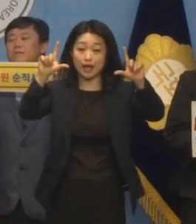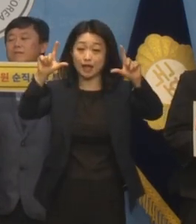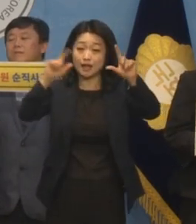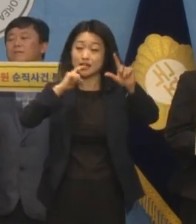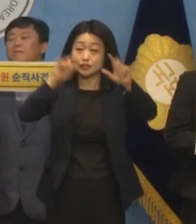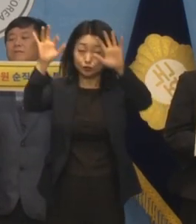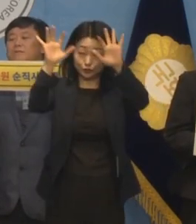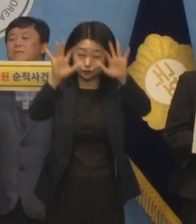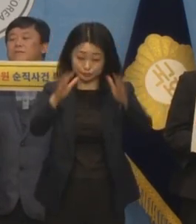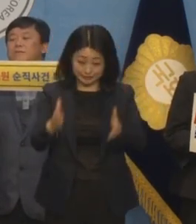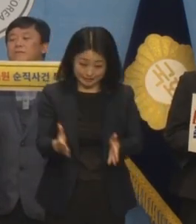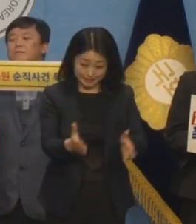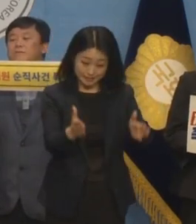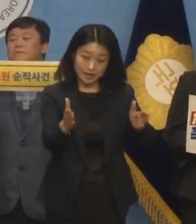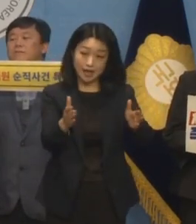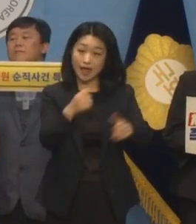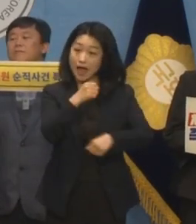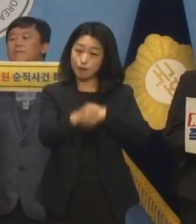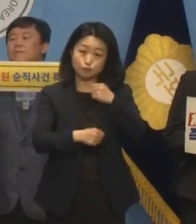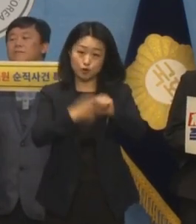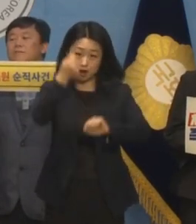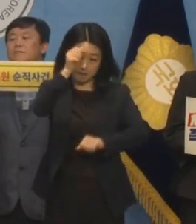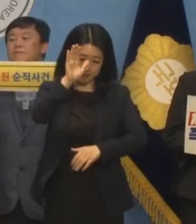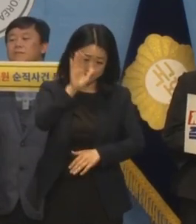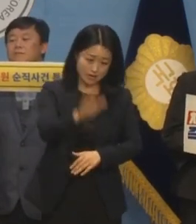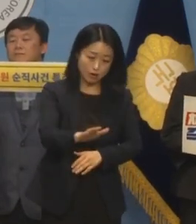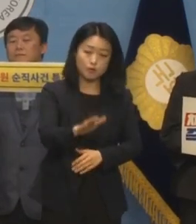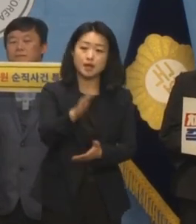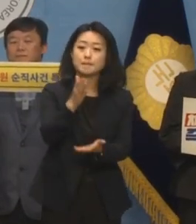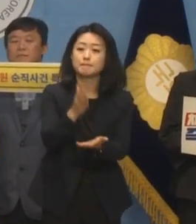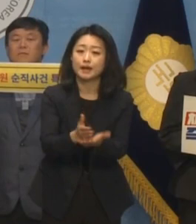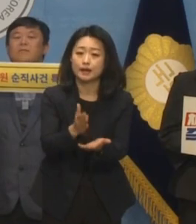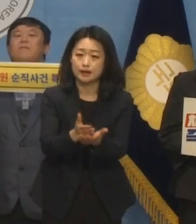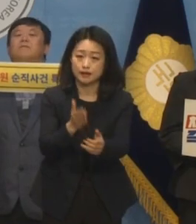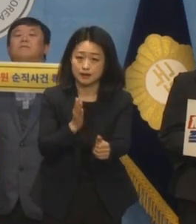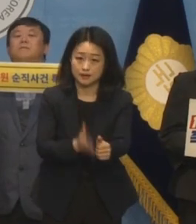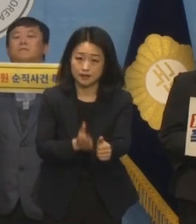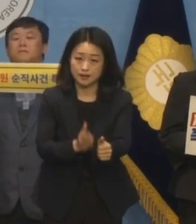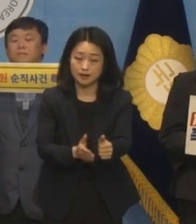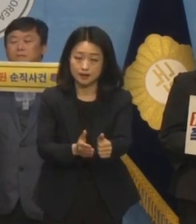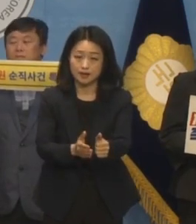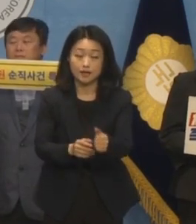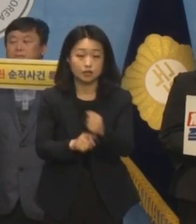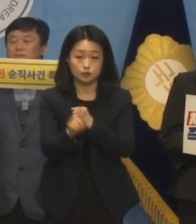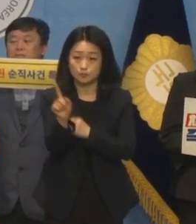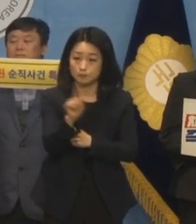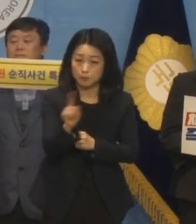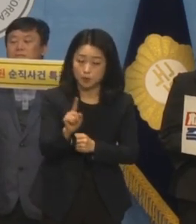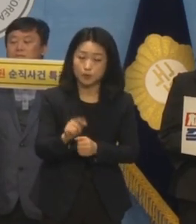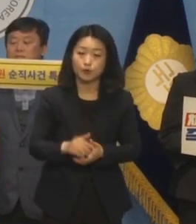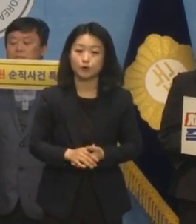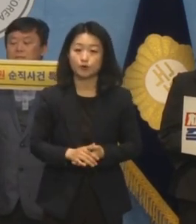눈길에 함부로 발자국을 남기지 말라는 말씀을 하셨습니다. 그 이유는